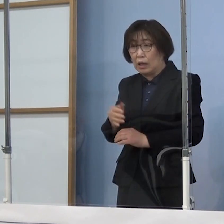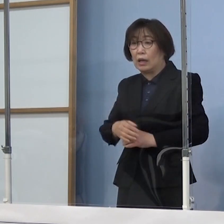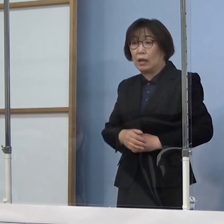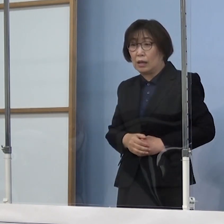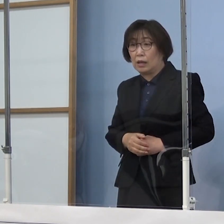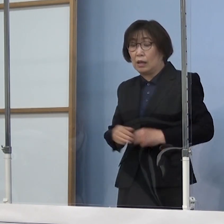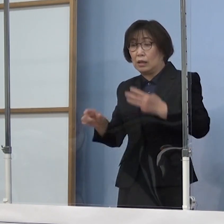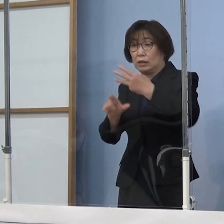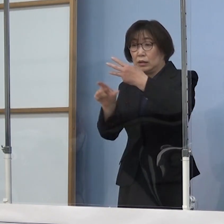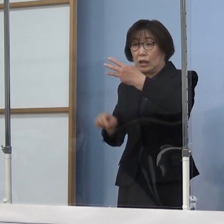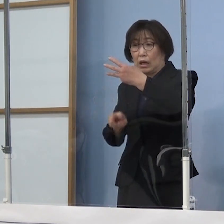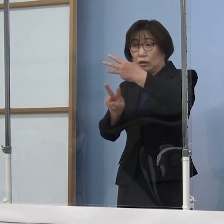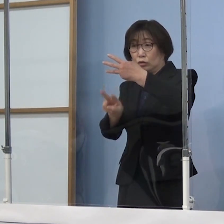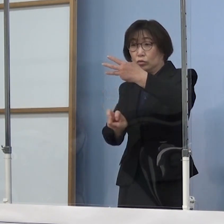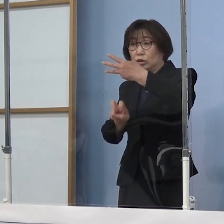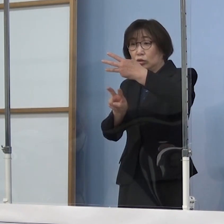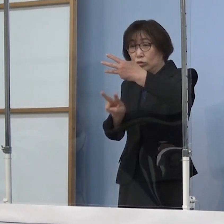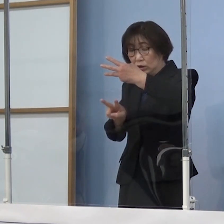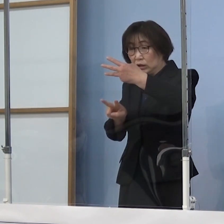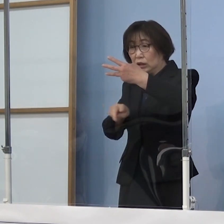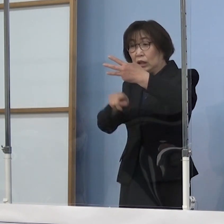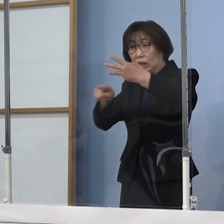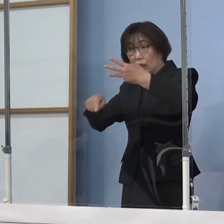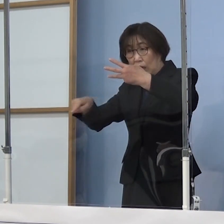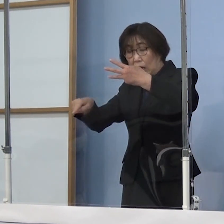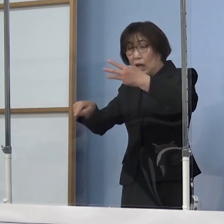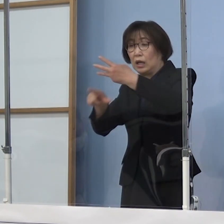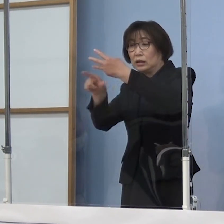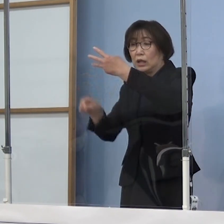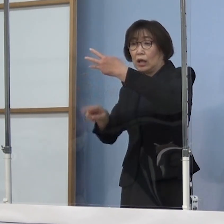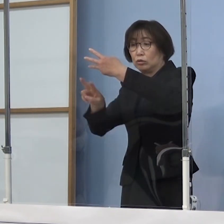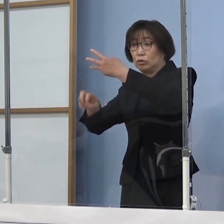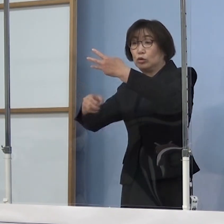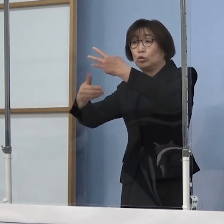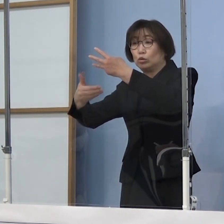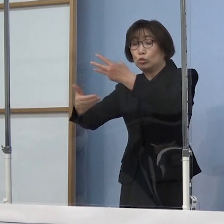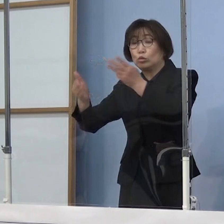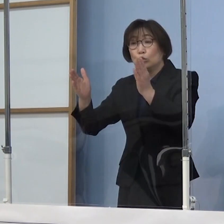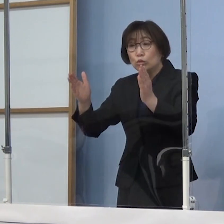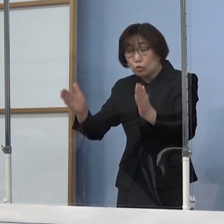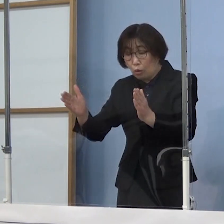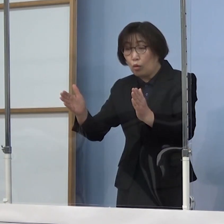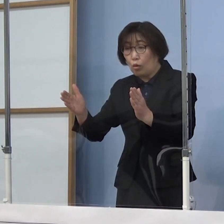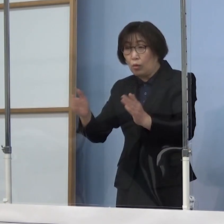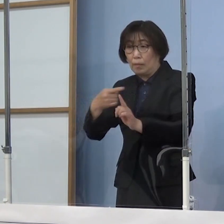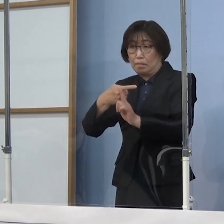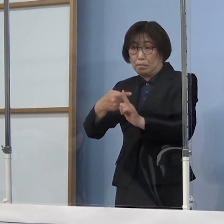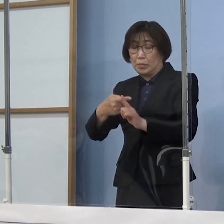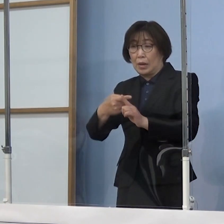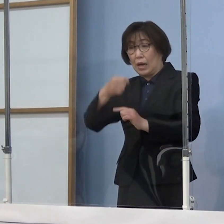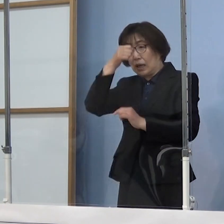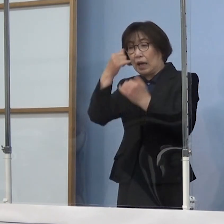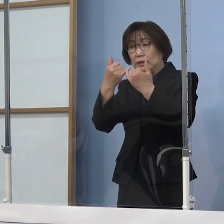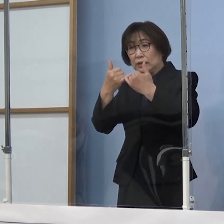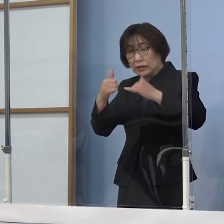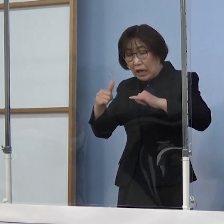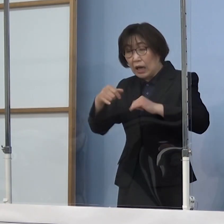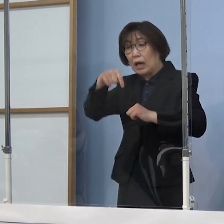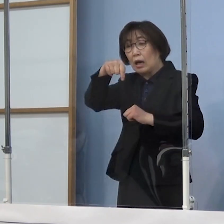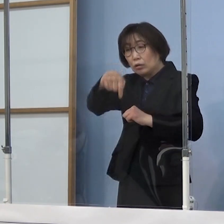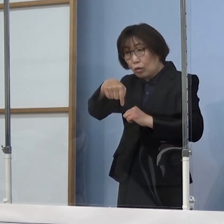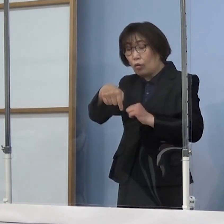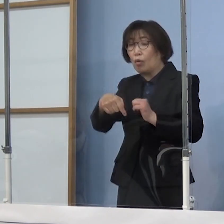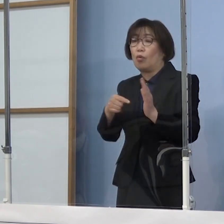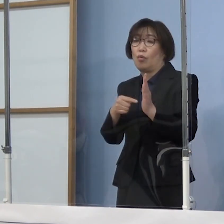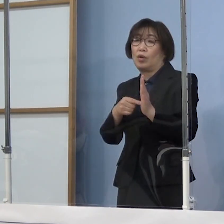3月の22日から3月の29日の陽性患者の皆さん方の検体、つま